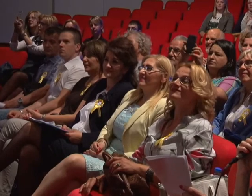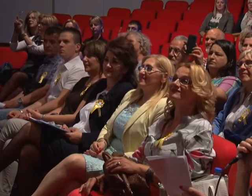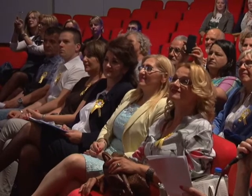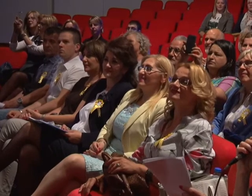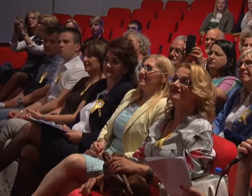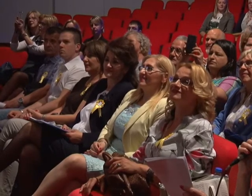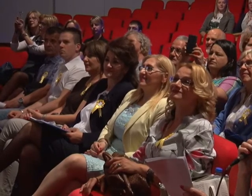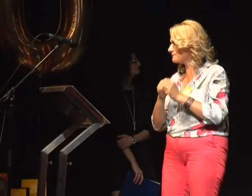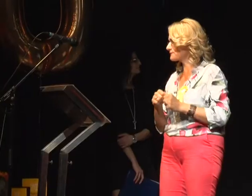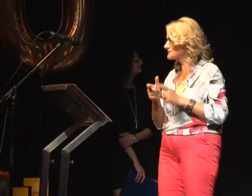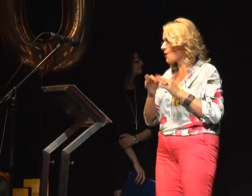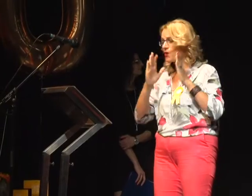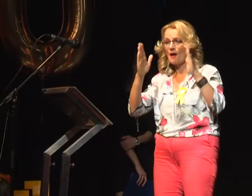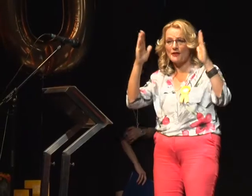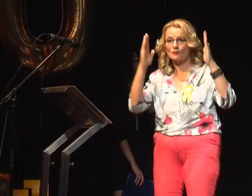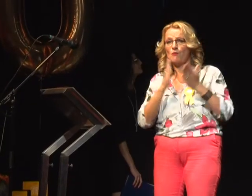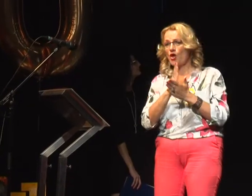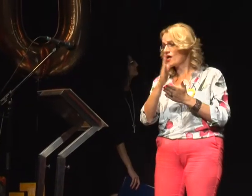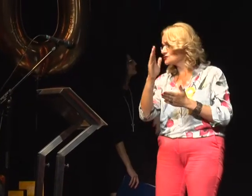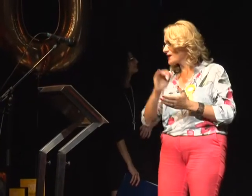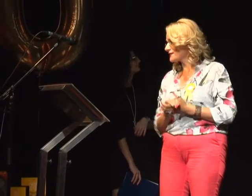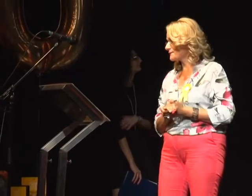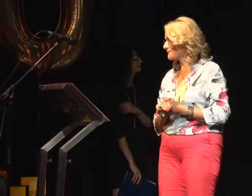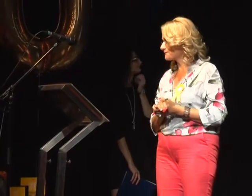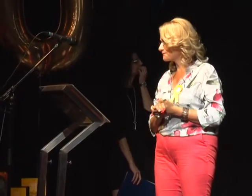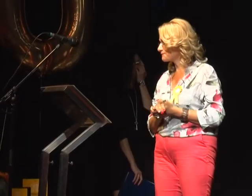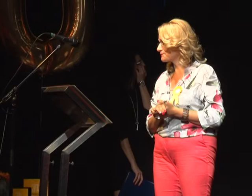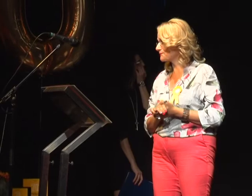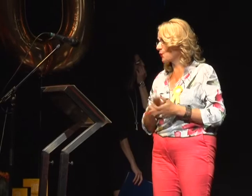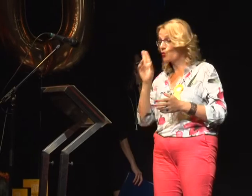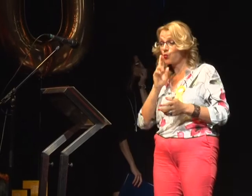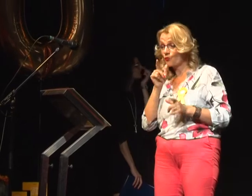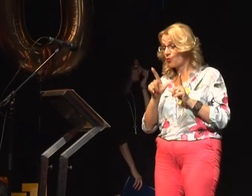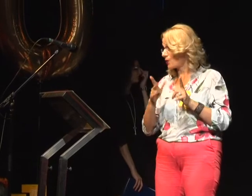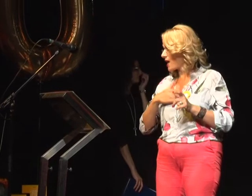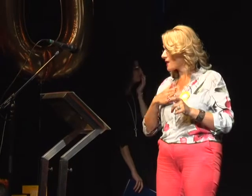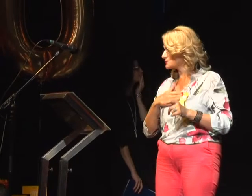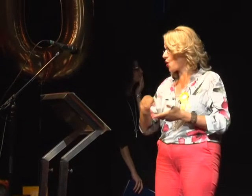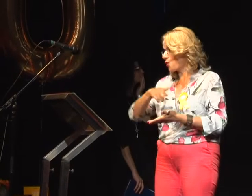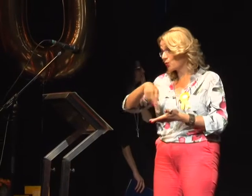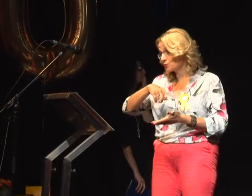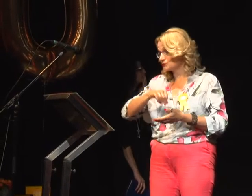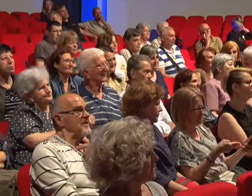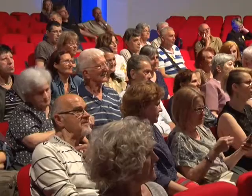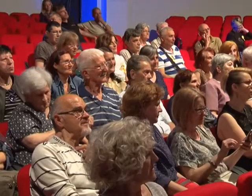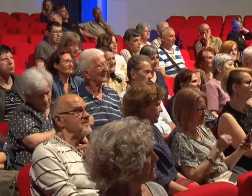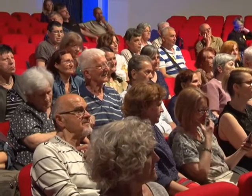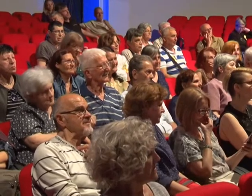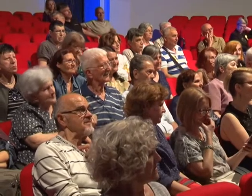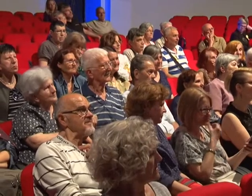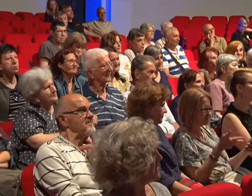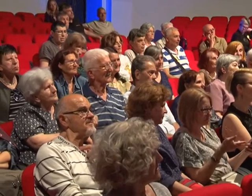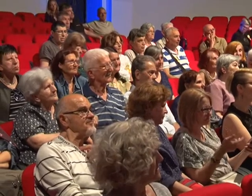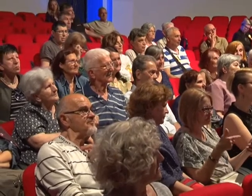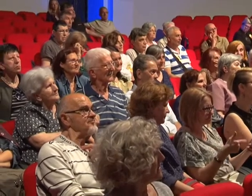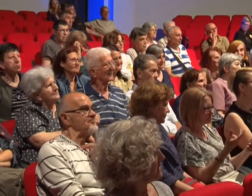nagluvih Šumadijskog okruga u narednom periodu biće usmerene na promociju znakovnog jezika i njegovu masovniju upotrebu, s obzirom na to